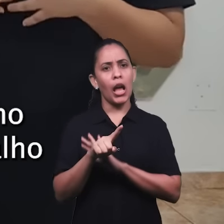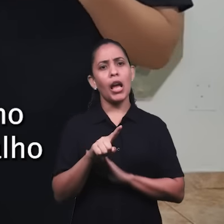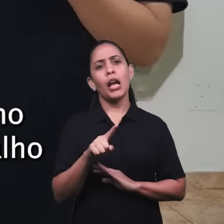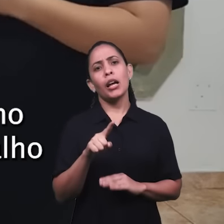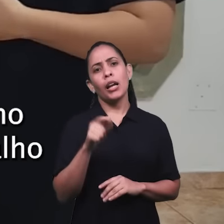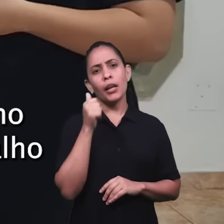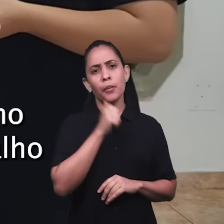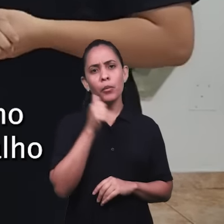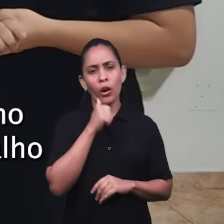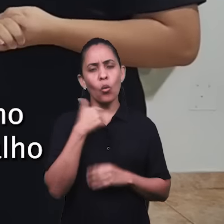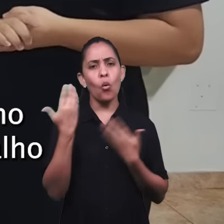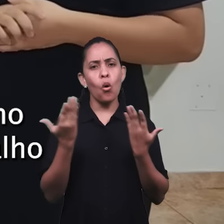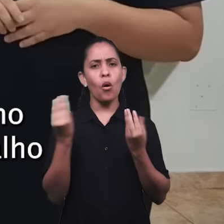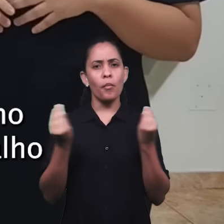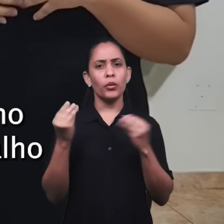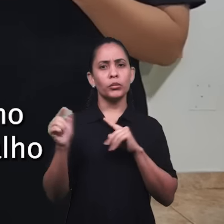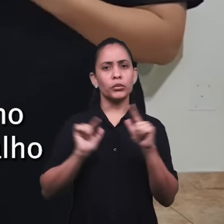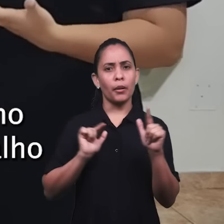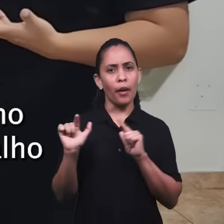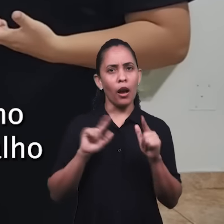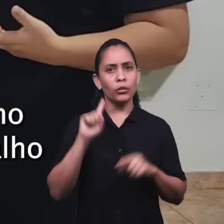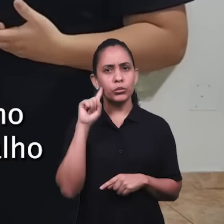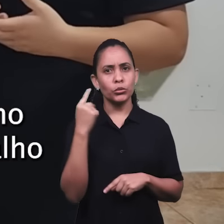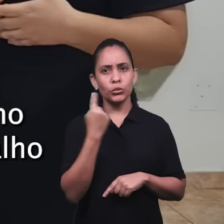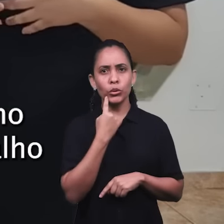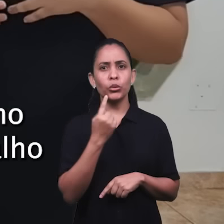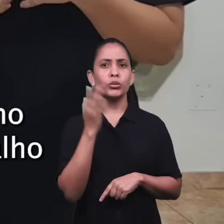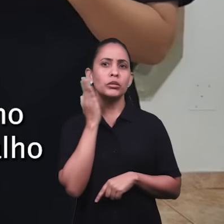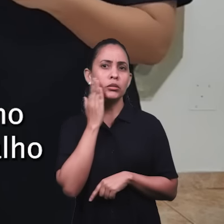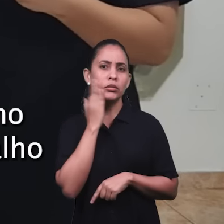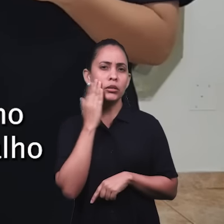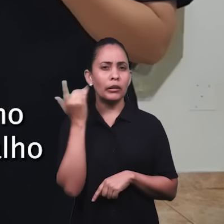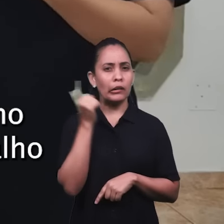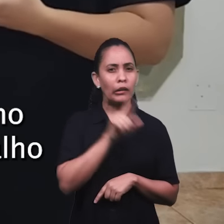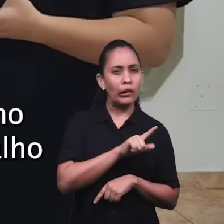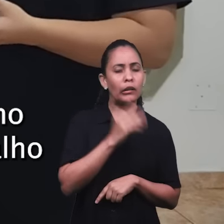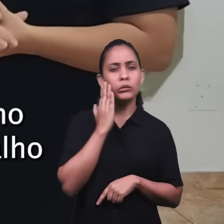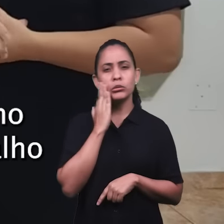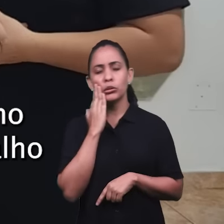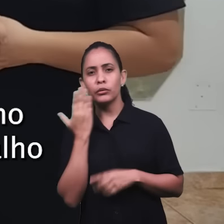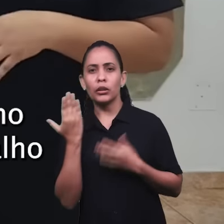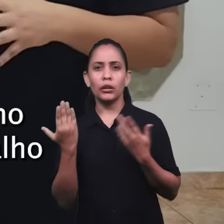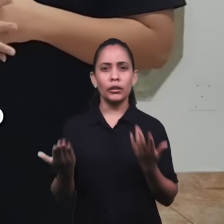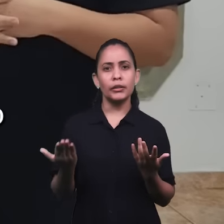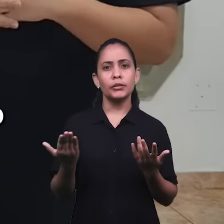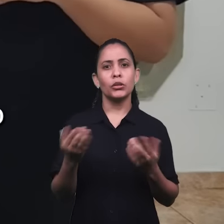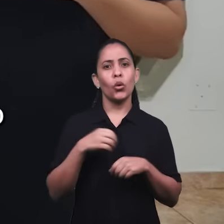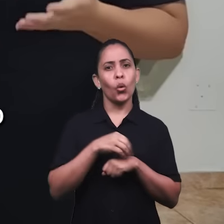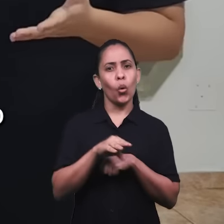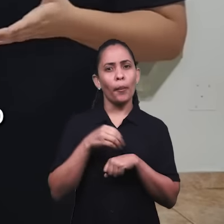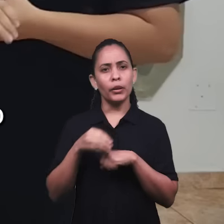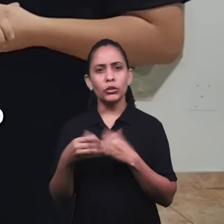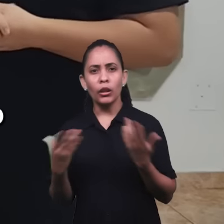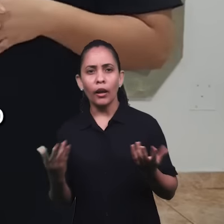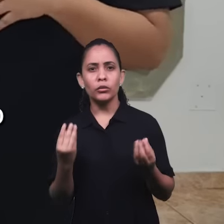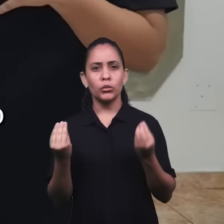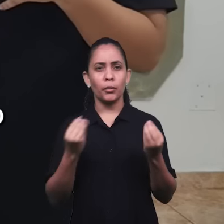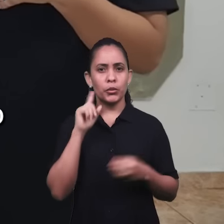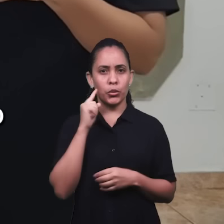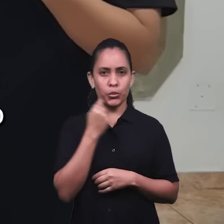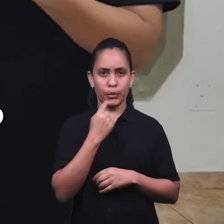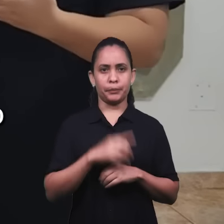y le empecé a preguntar a Rebeca cómo era el trabajo, cómo podían entender los sordos, porque yo no tenía conocimiento,